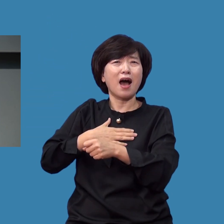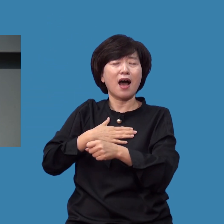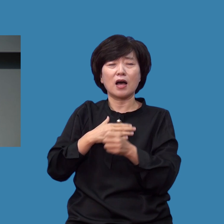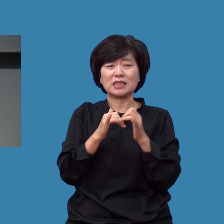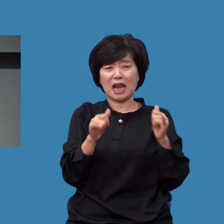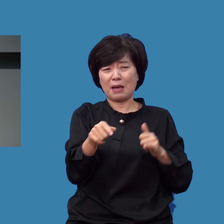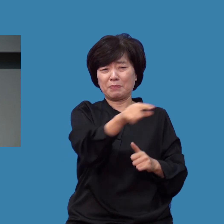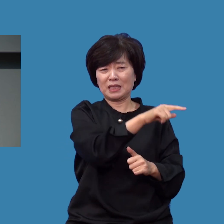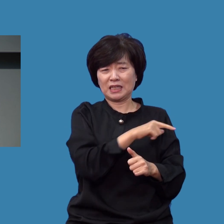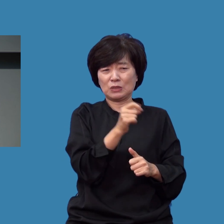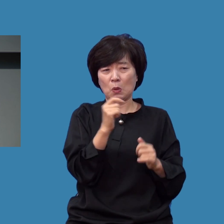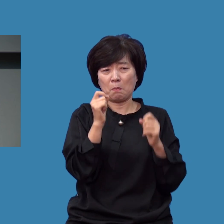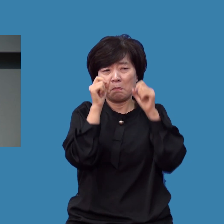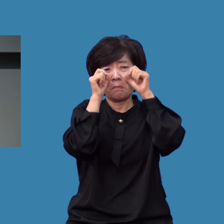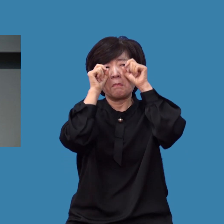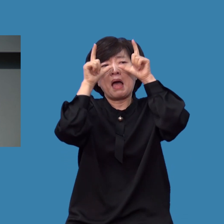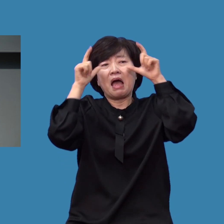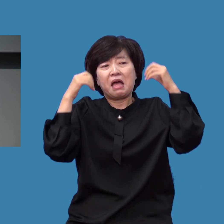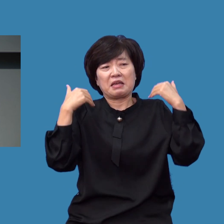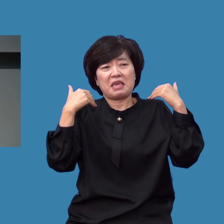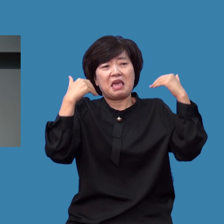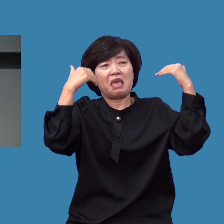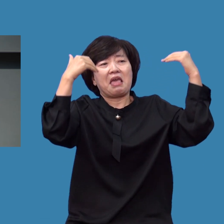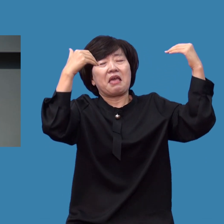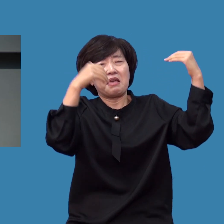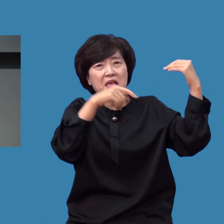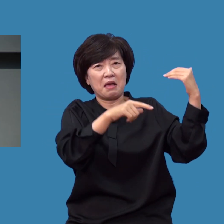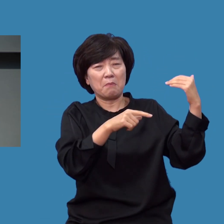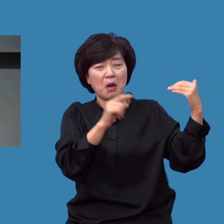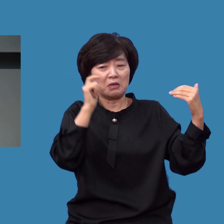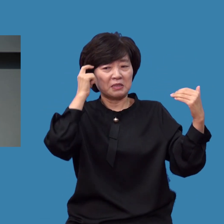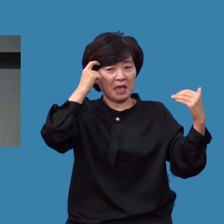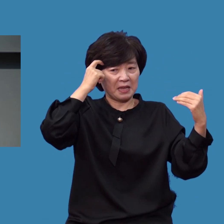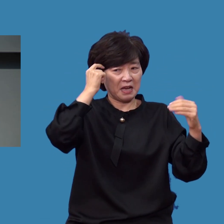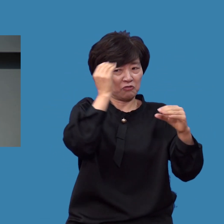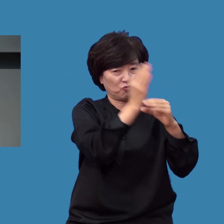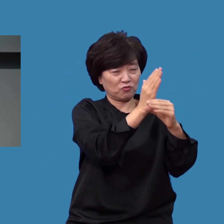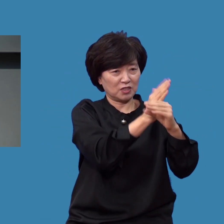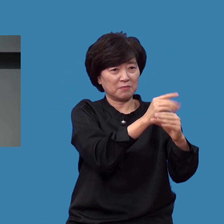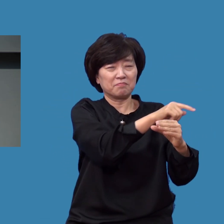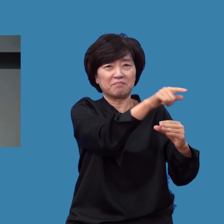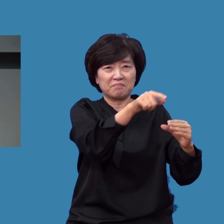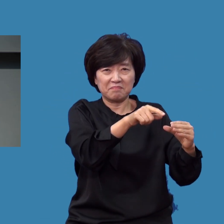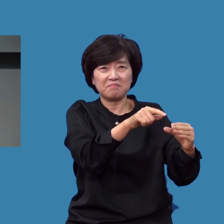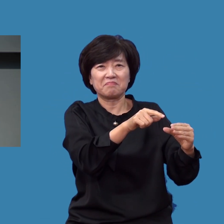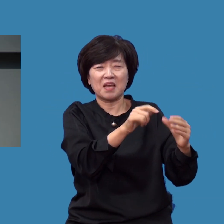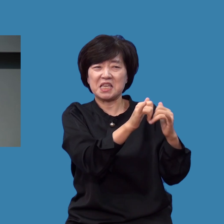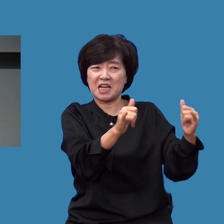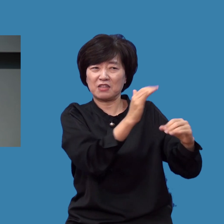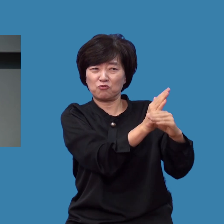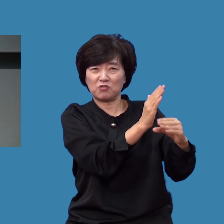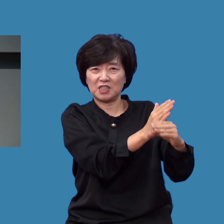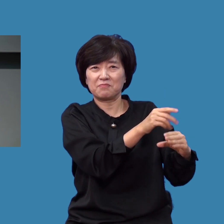사람들이 조금 깨이기 시작하면, 조금만 생각하기 시작하면